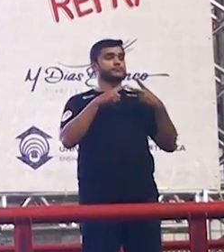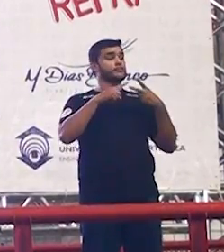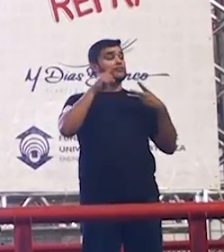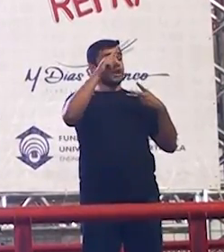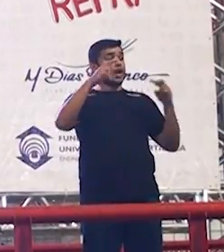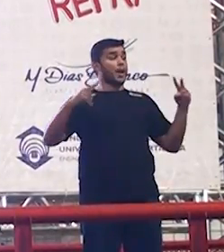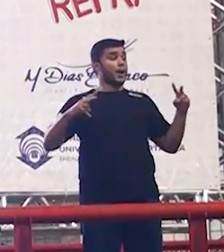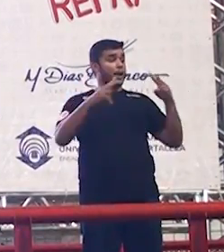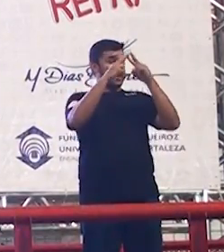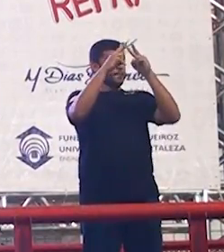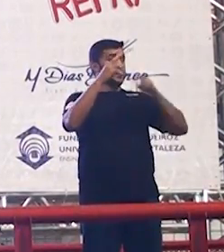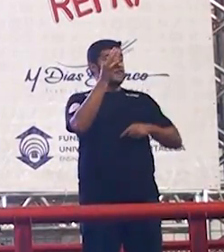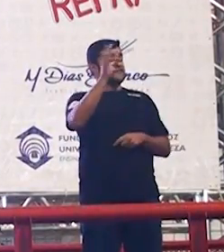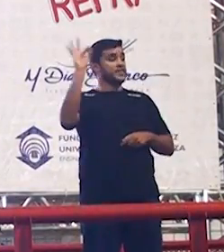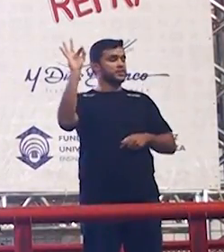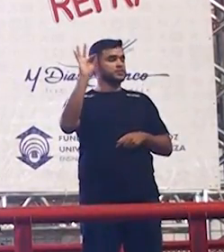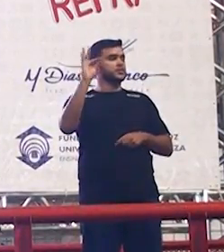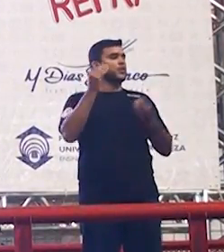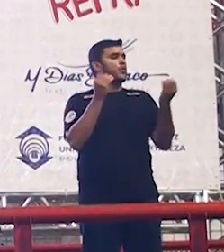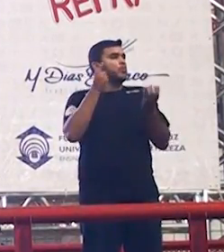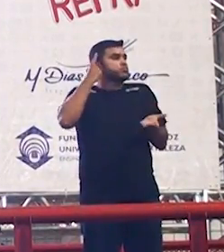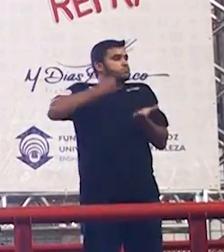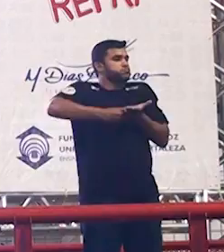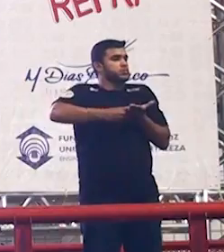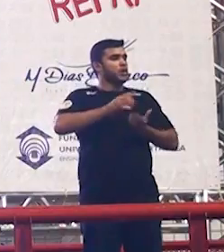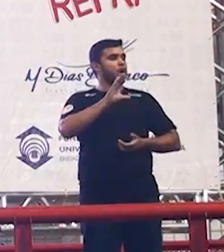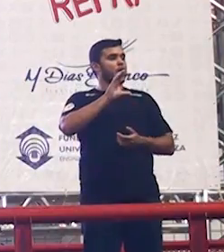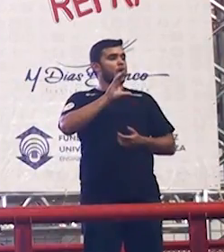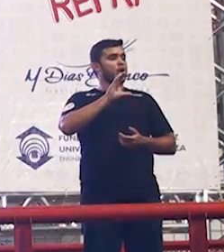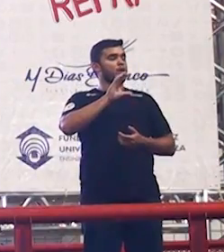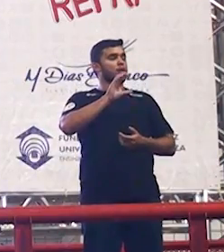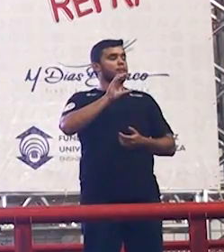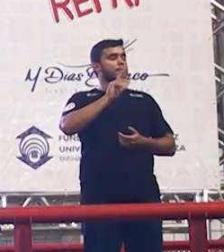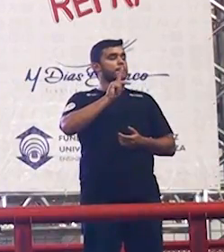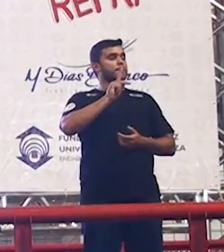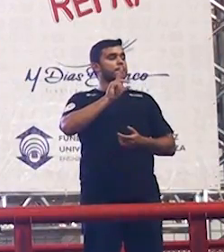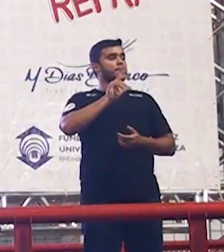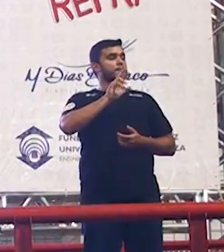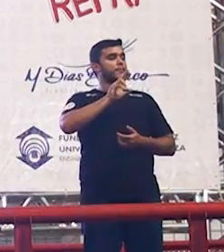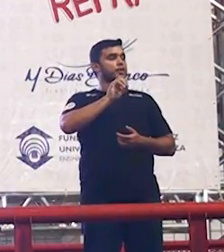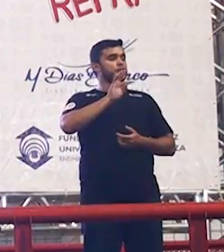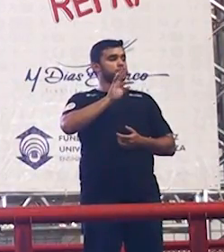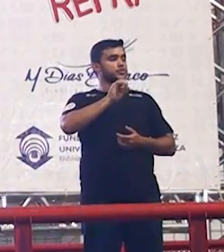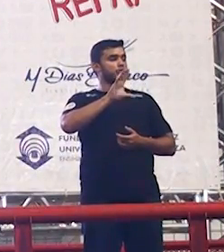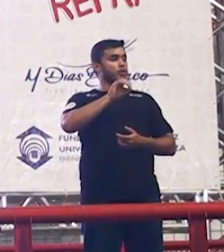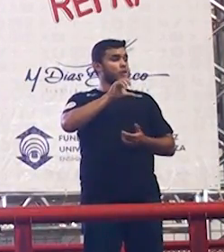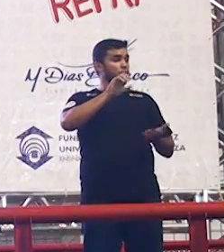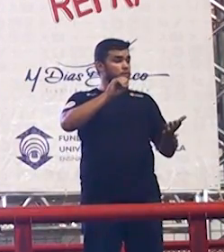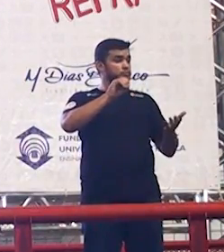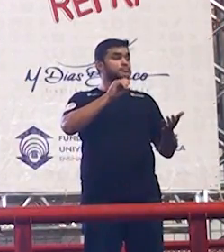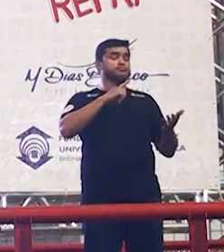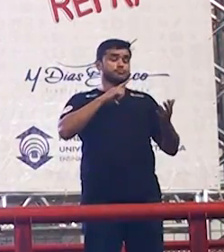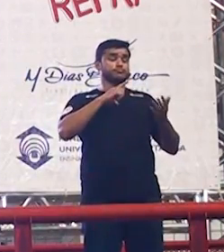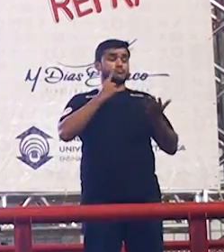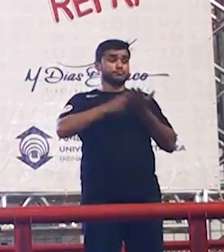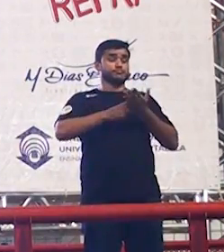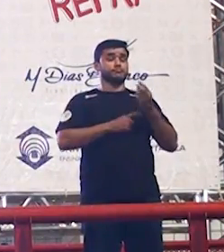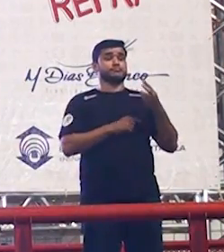Paris, detalhes sobre o protocolo de Paris. Meio ambiente, primeira coisa. Segunda coisa,